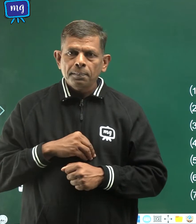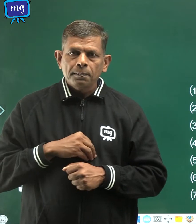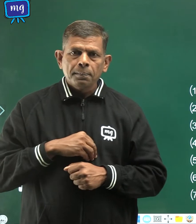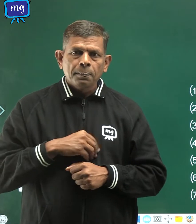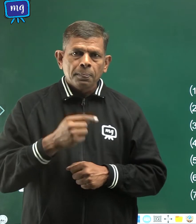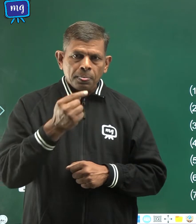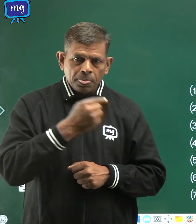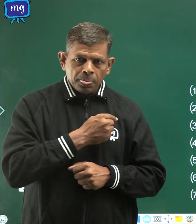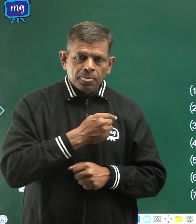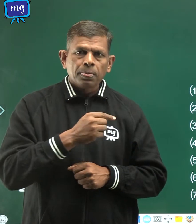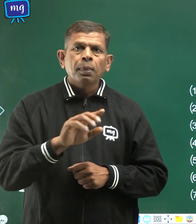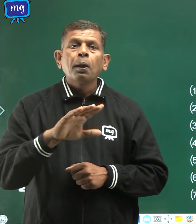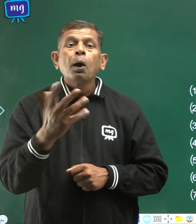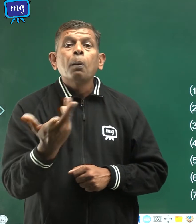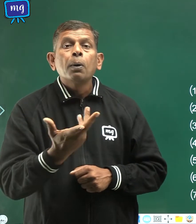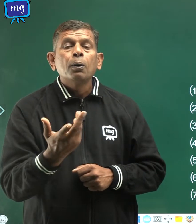इनके बारे में